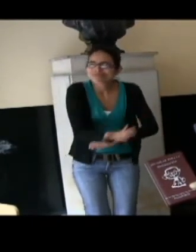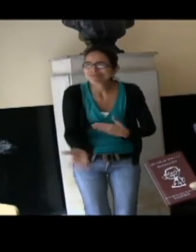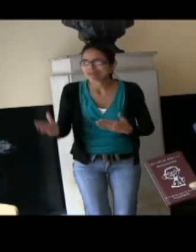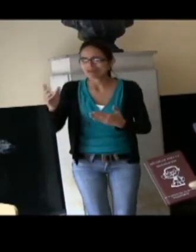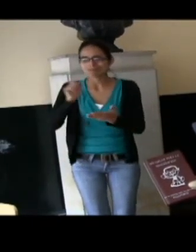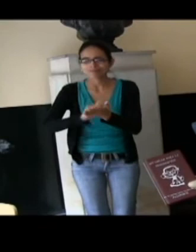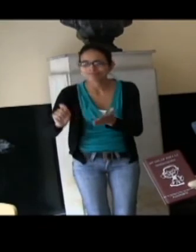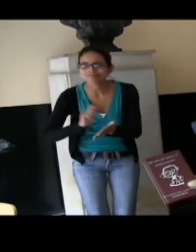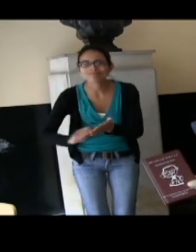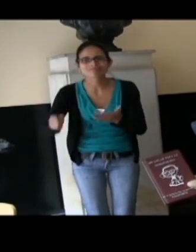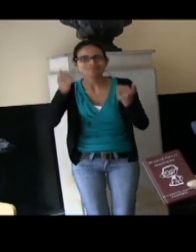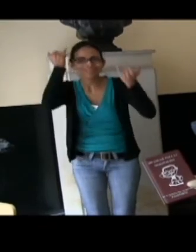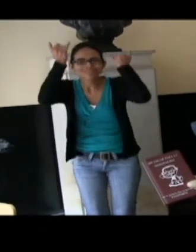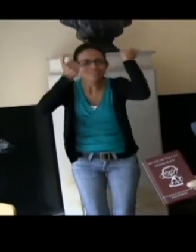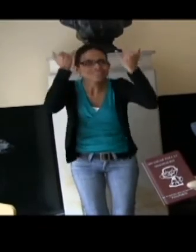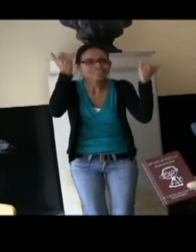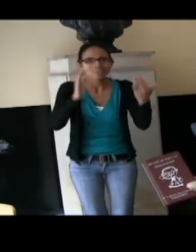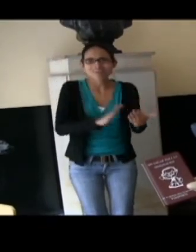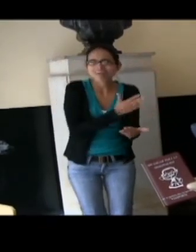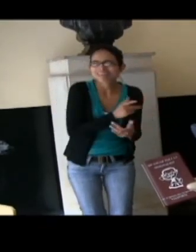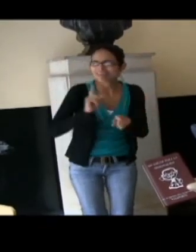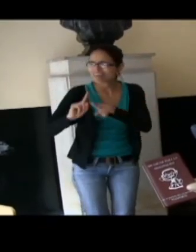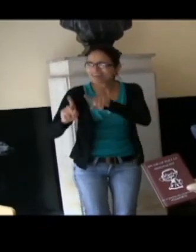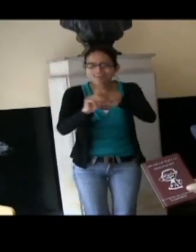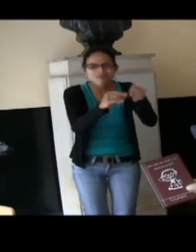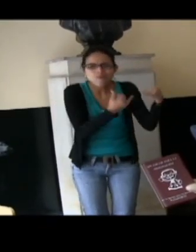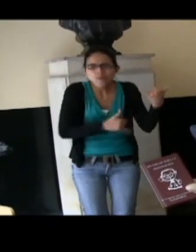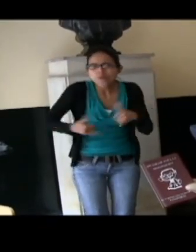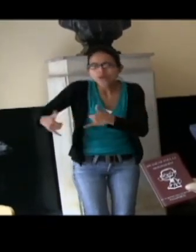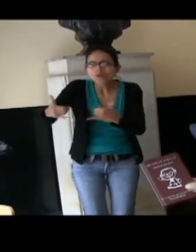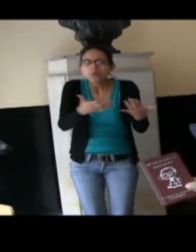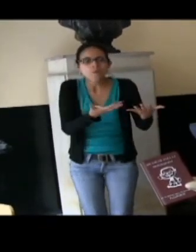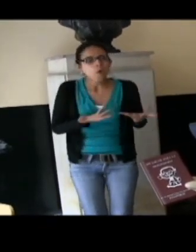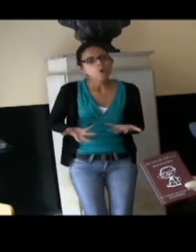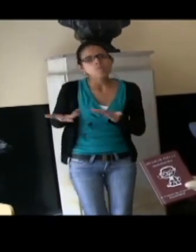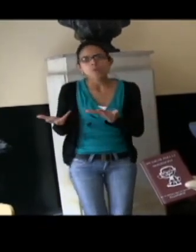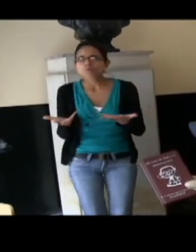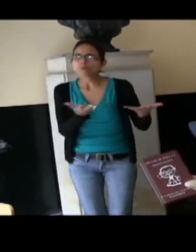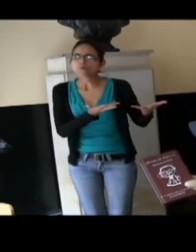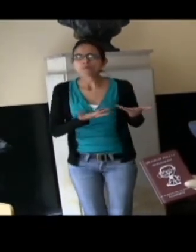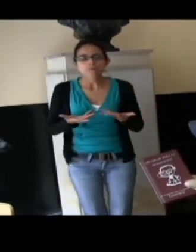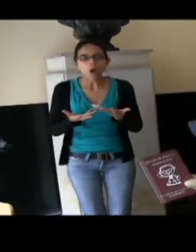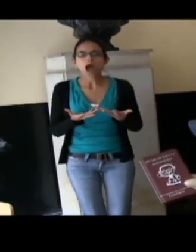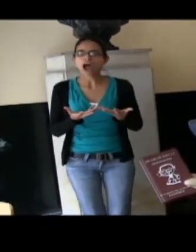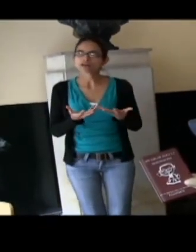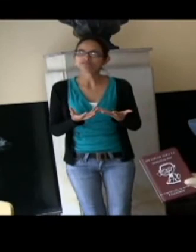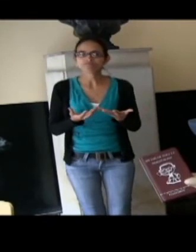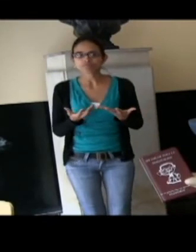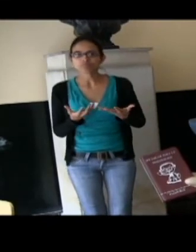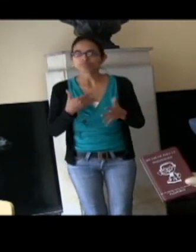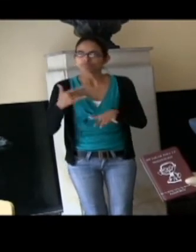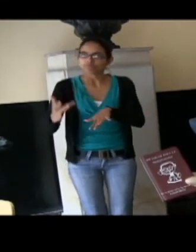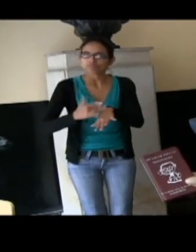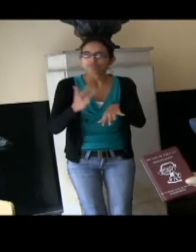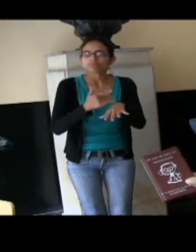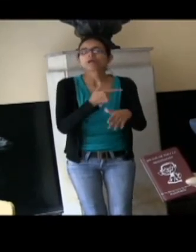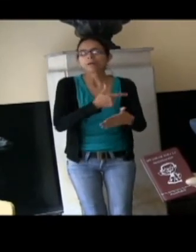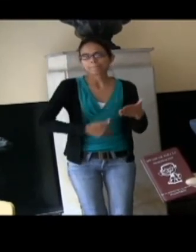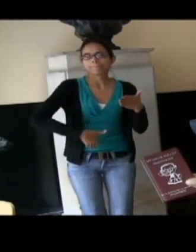la escritura de sus obras literarias, la famosa colección de cuentos infantiles. Entre sus principales obras se encuentra La